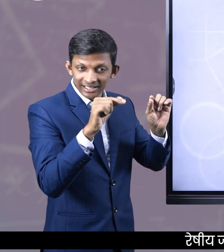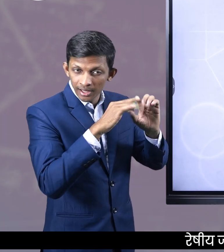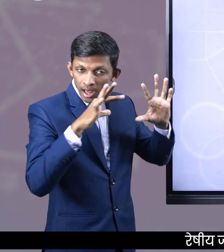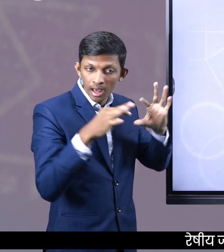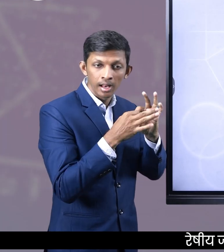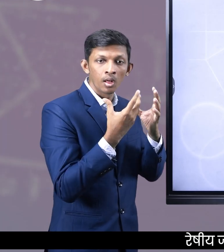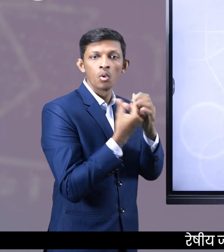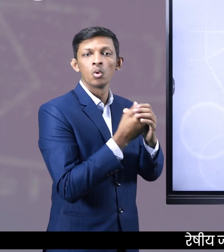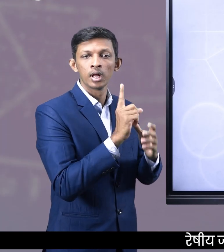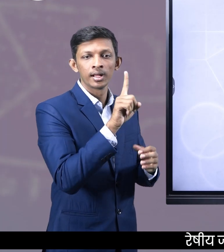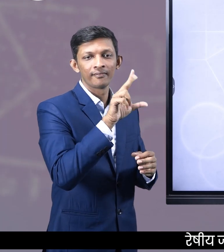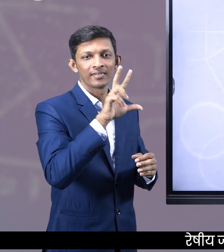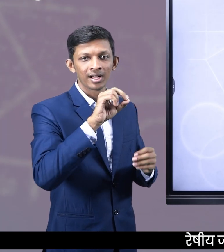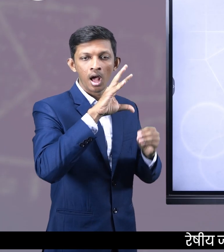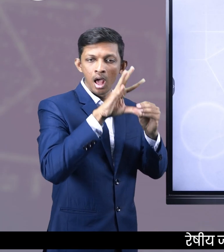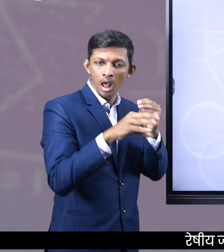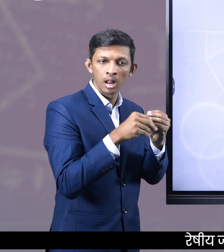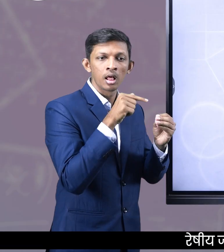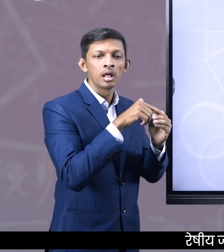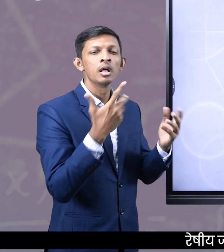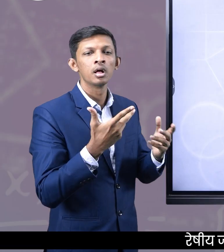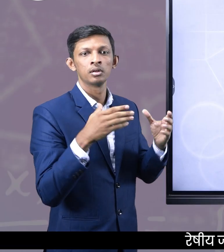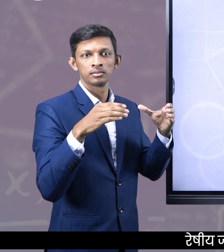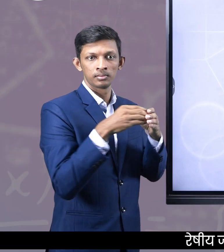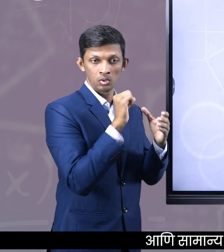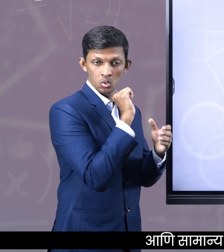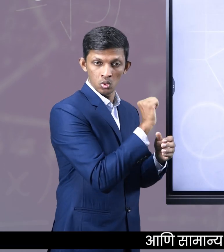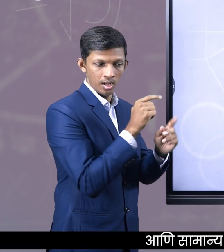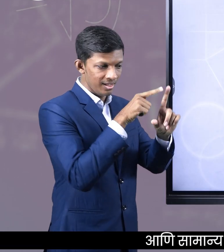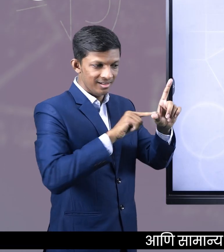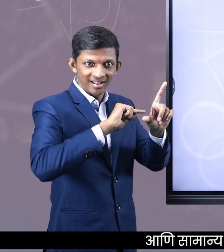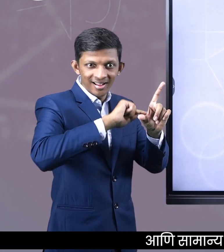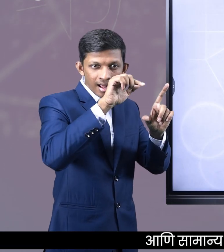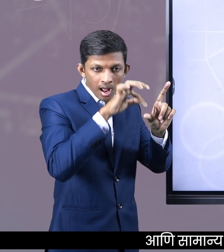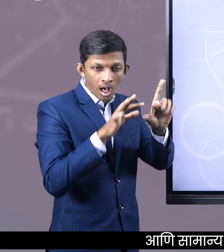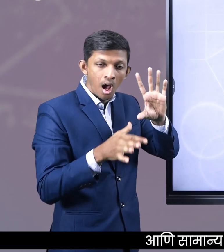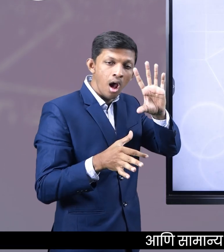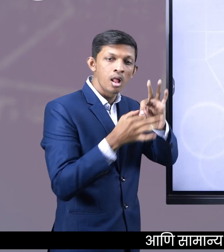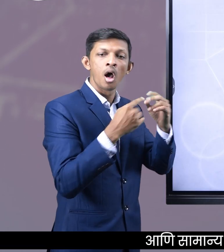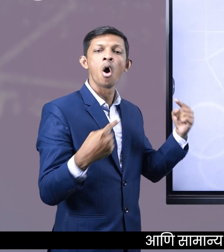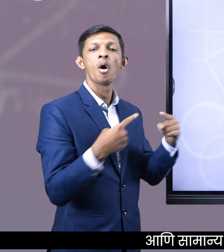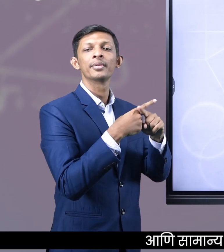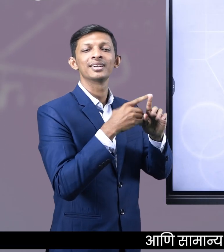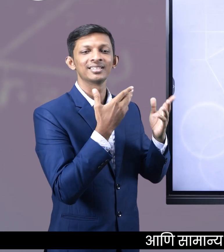रेषीय जोडी कारण बेरीज 180 डिग्री आहे आणि सामान्य नसलेले भुजा विरुद्ध किरण आहेत.